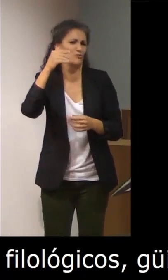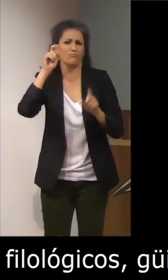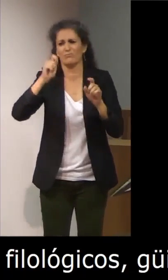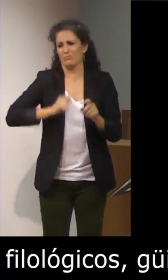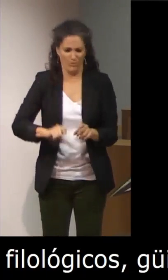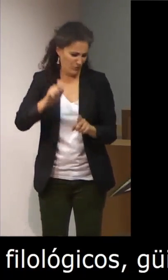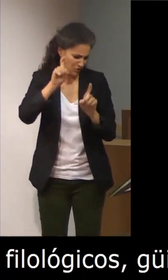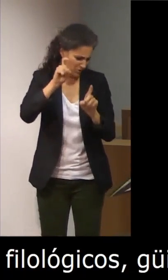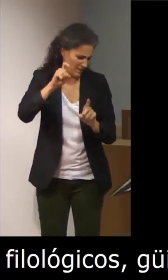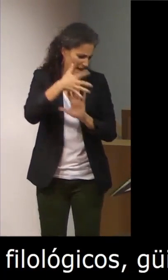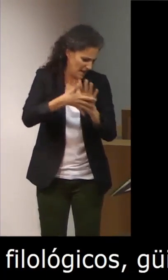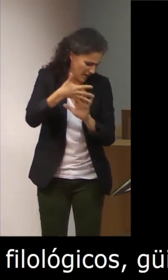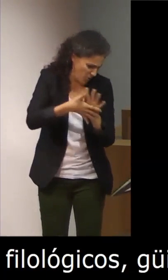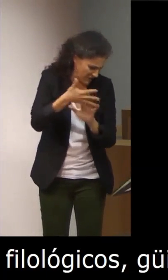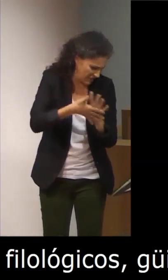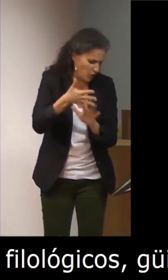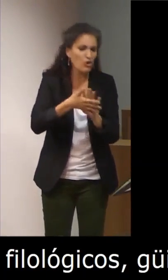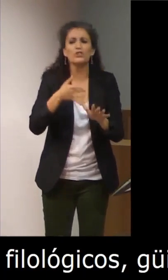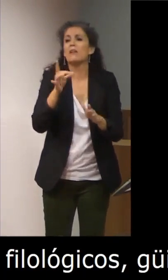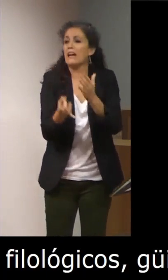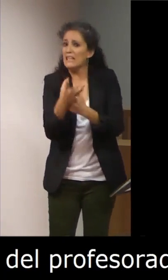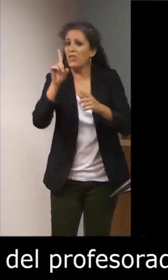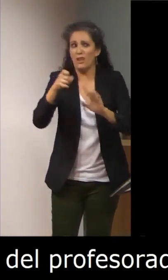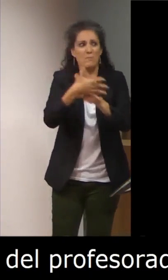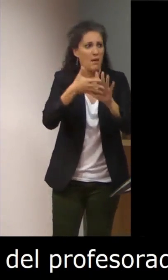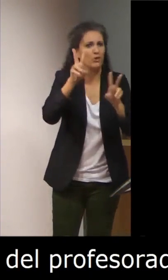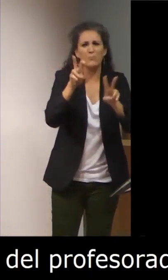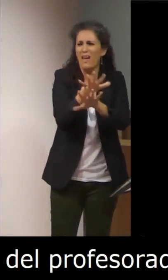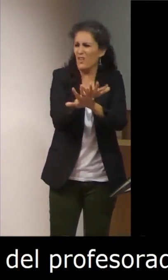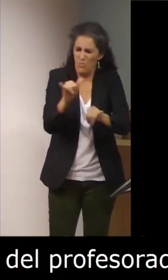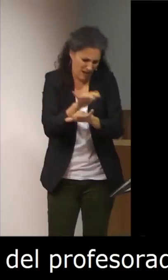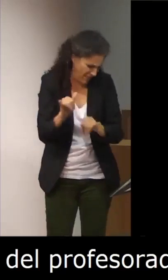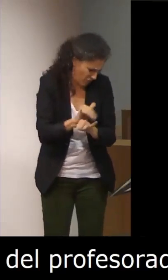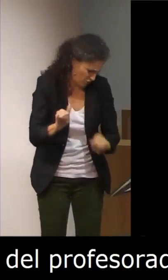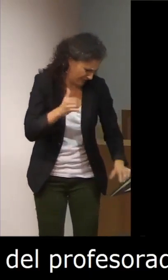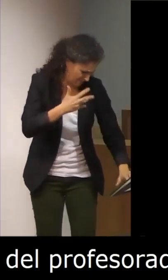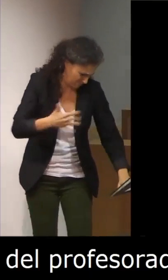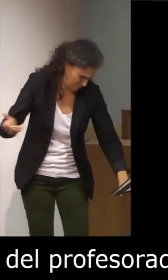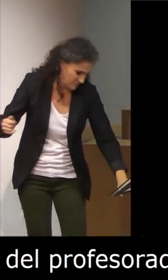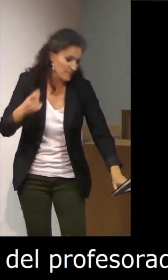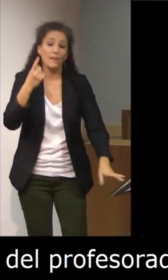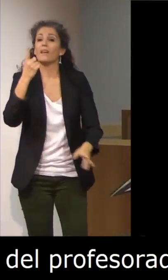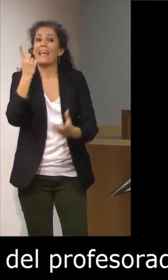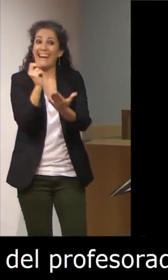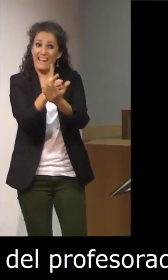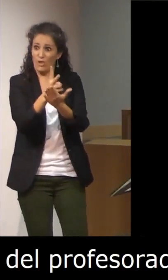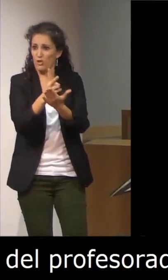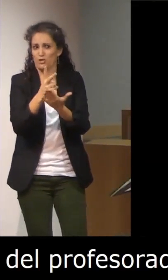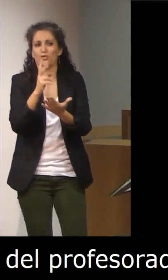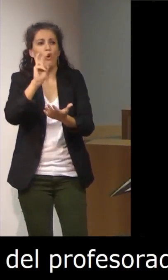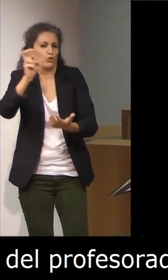preocupación en cuanto a la formación futura de estos profesionales enseñantes de esta lengua hemos hablado de también de